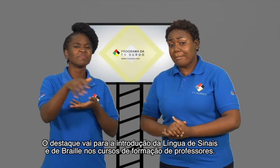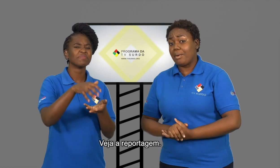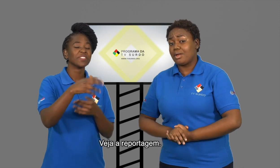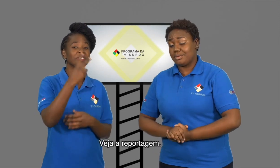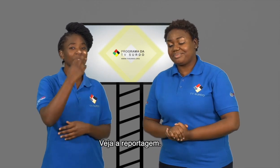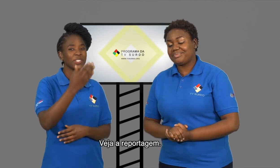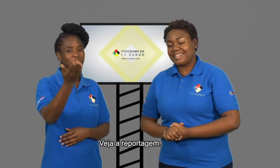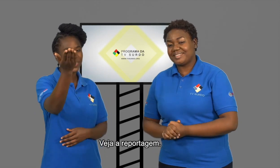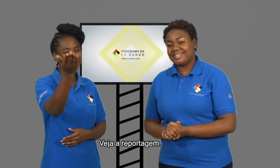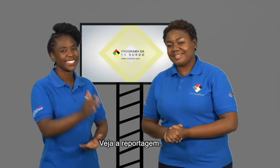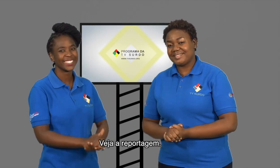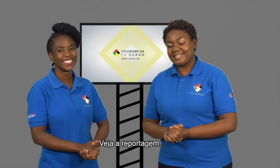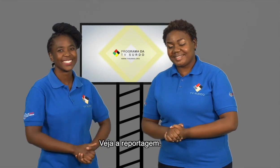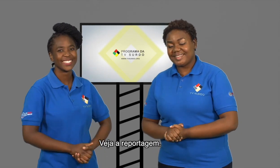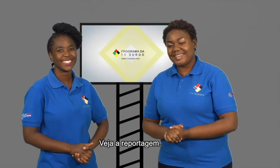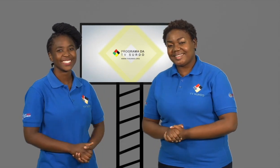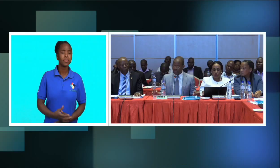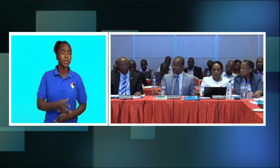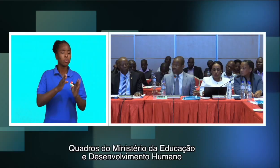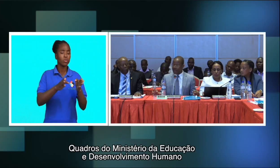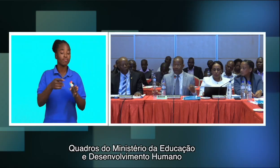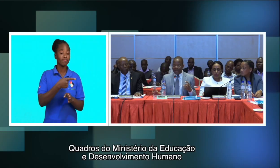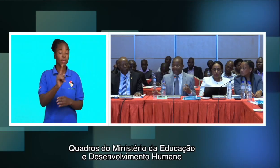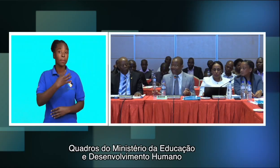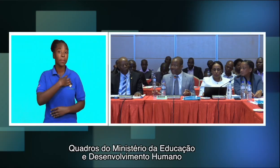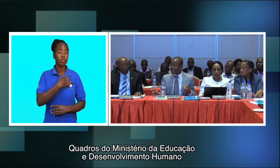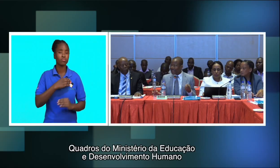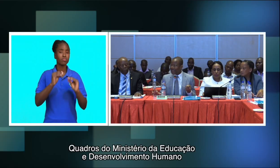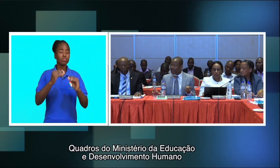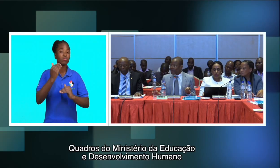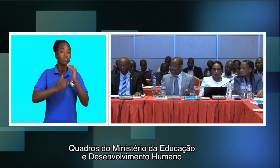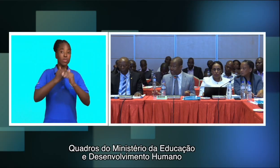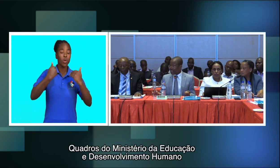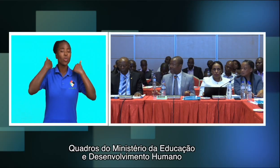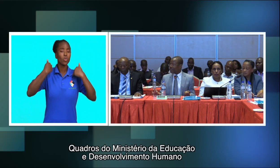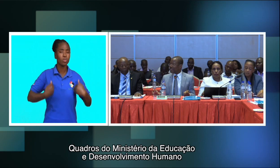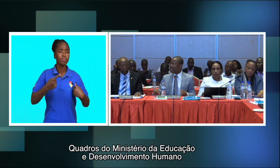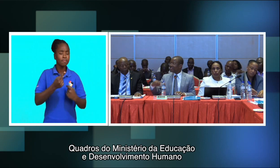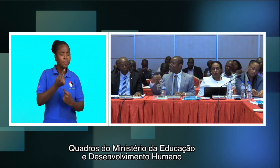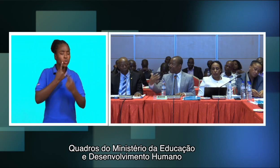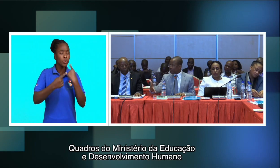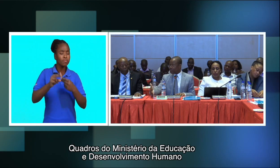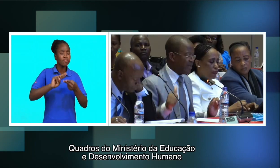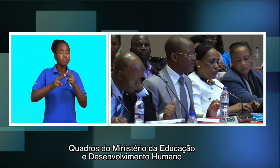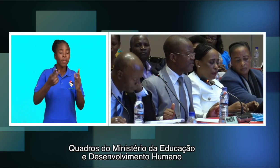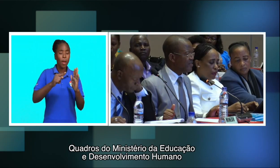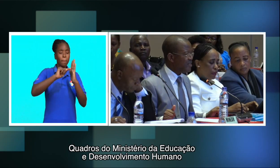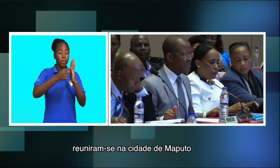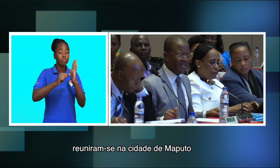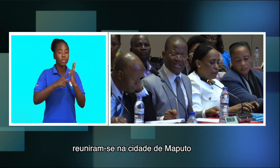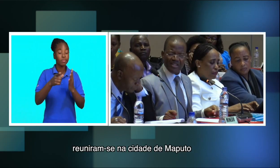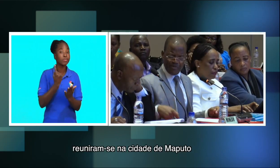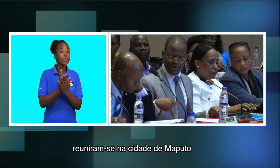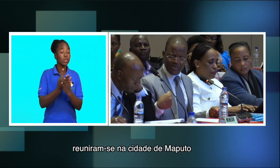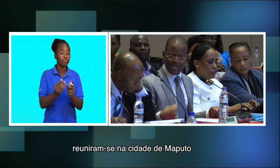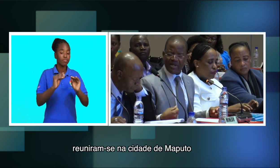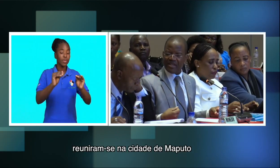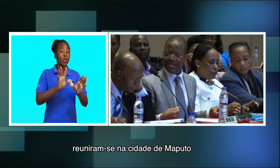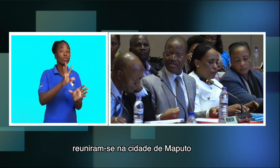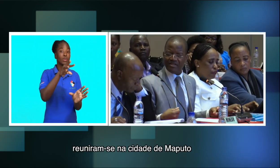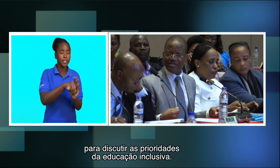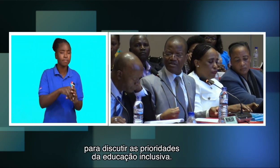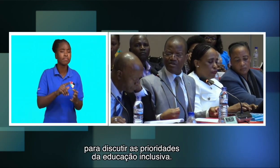professores. Veja a reportagem. Quadros do Ministério da Educação e Desenvolvimento Humano reuniram-se